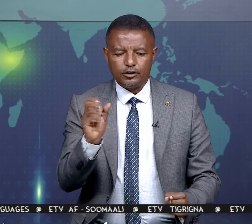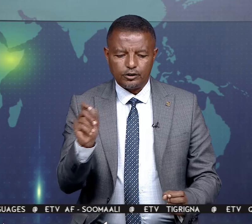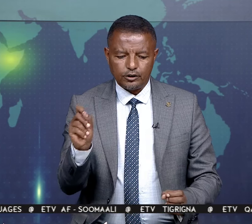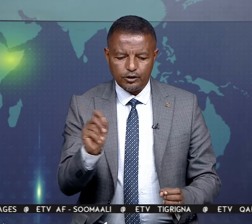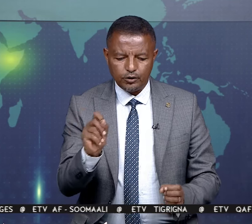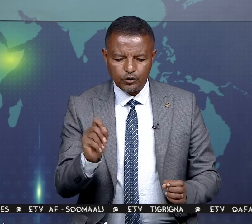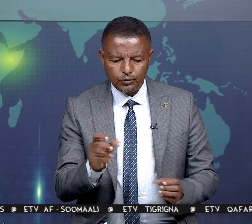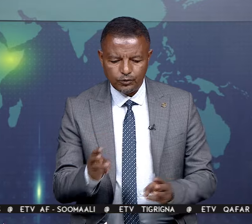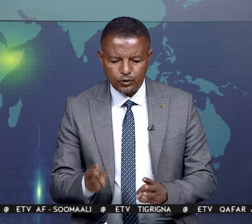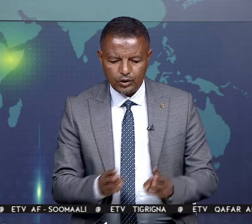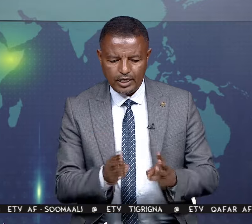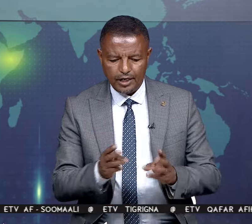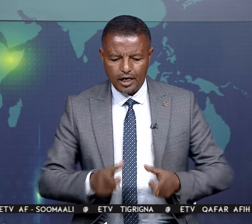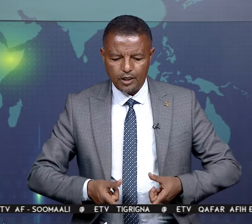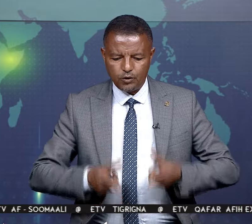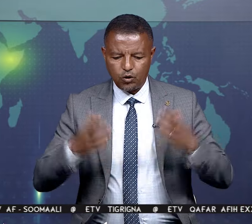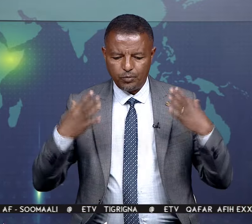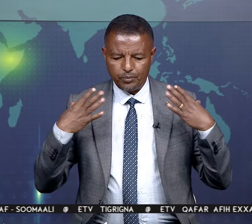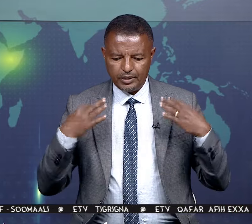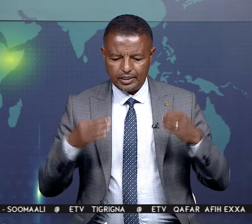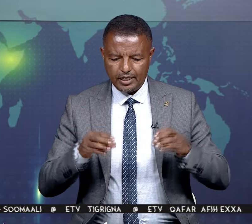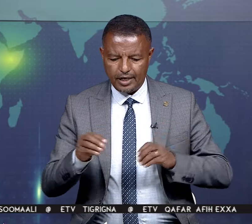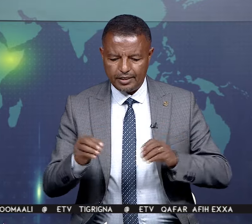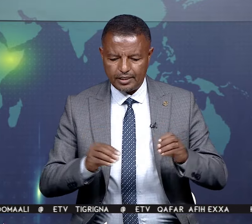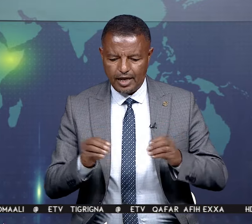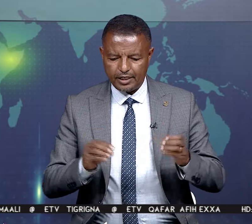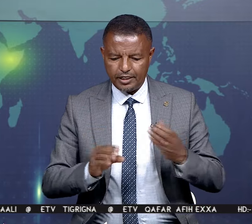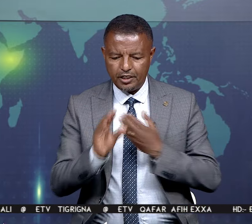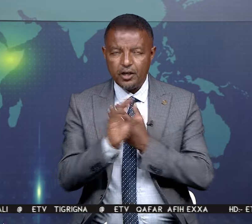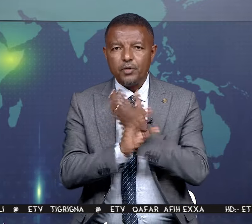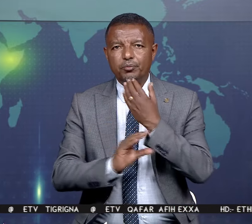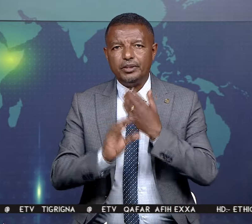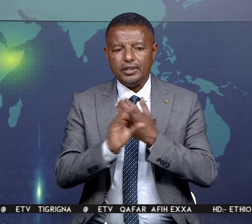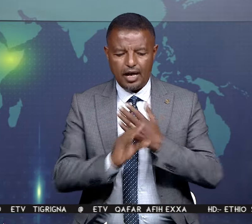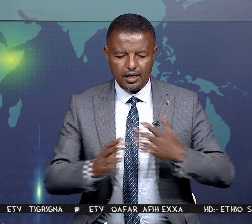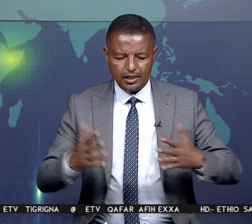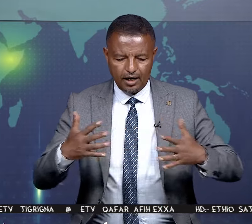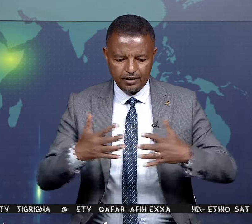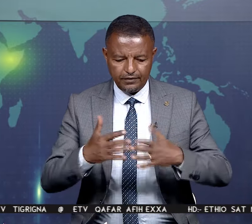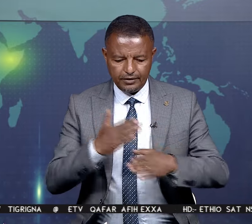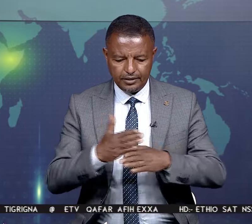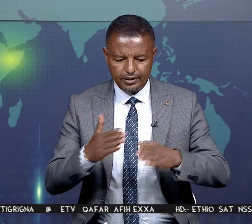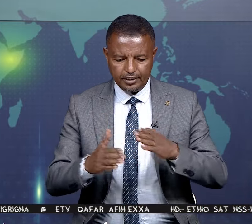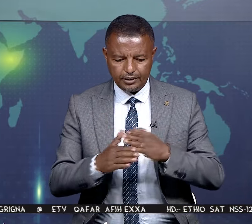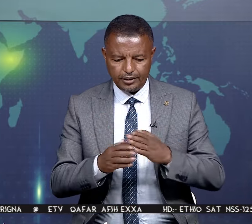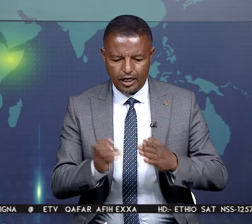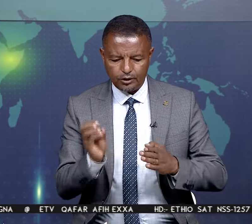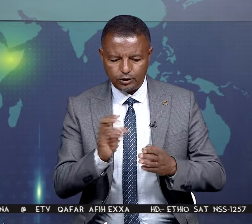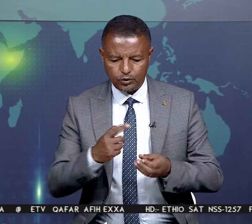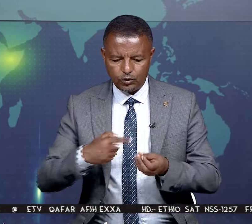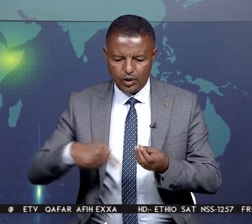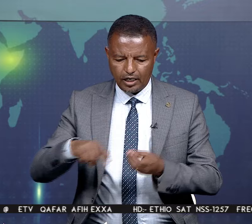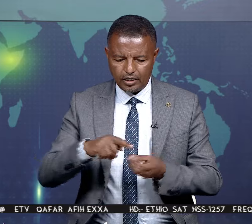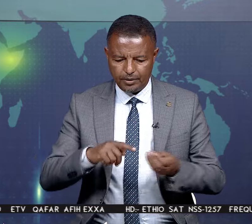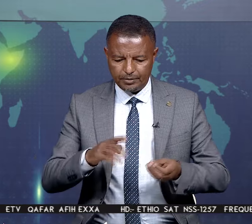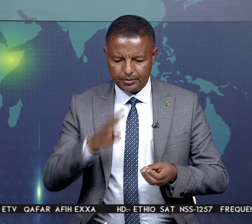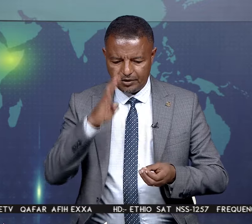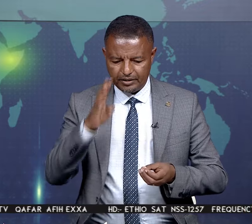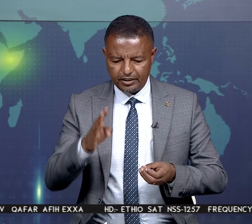ጽዱ ጎዳና ኑሮ በጤና ንቅናቄ በአገር አቀፍ ደረጃ ጽዱ አካባቢ